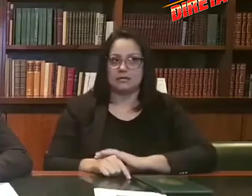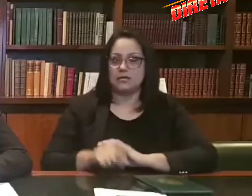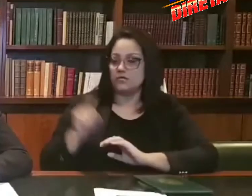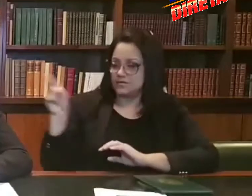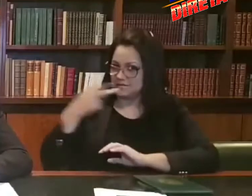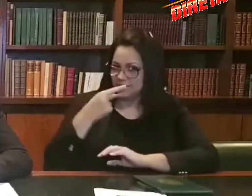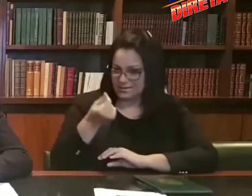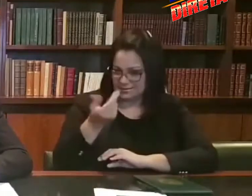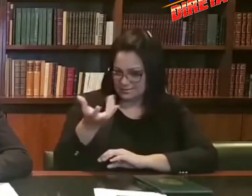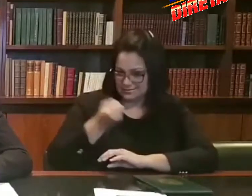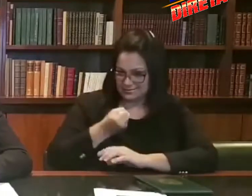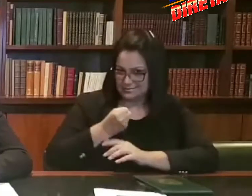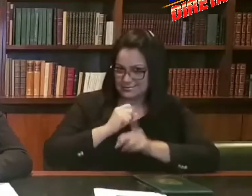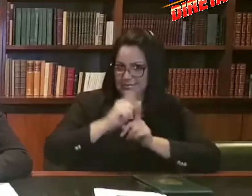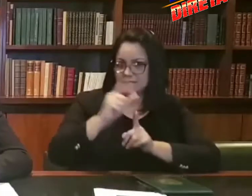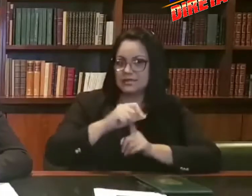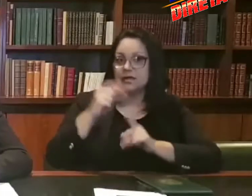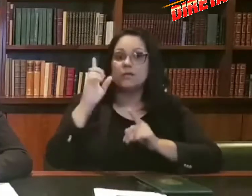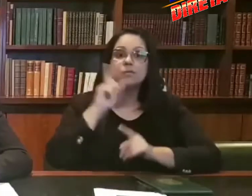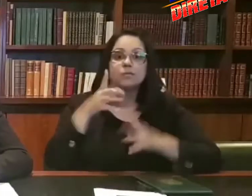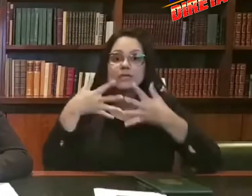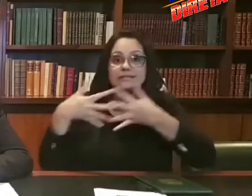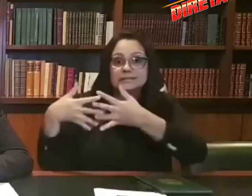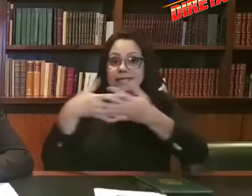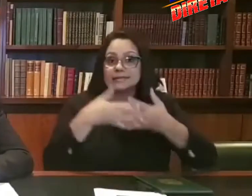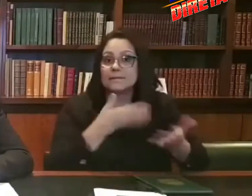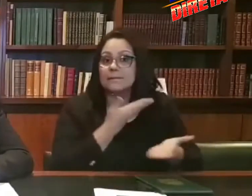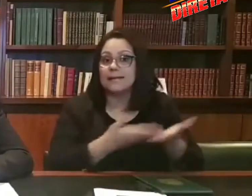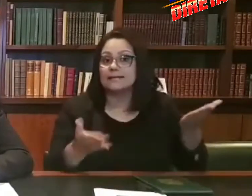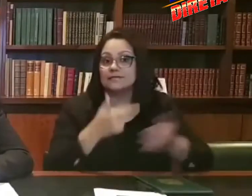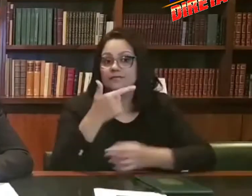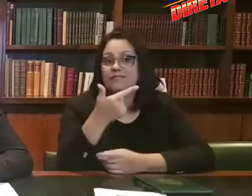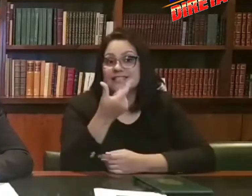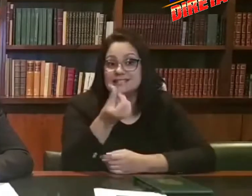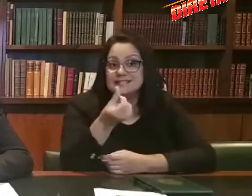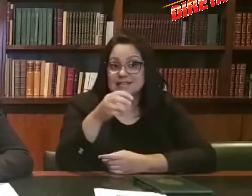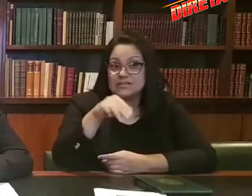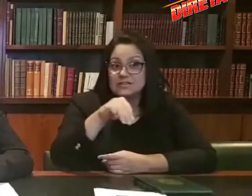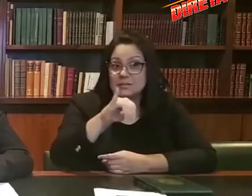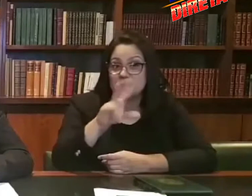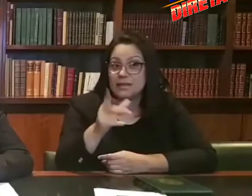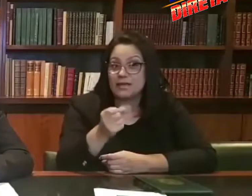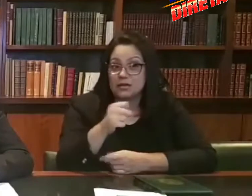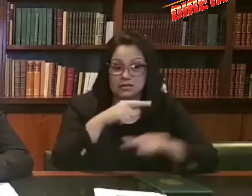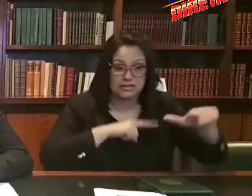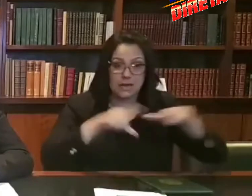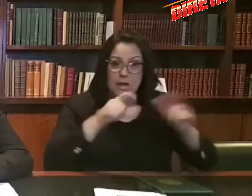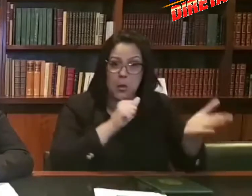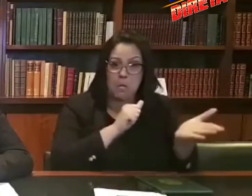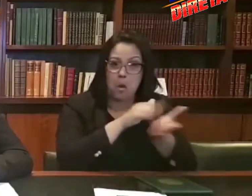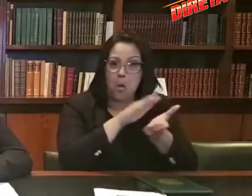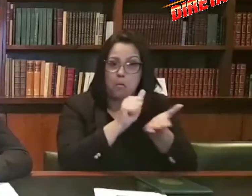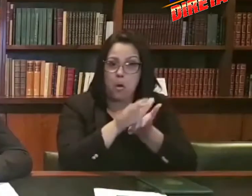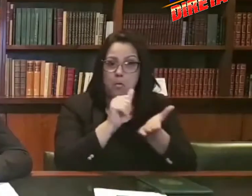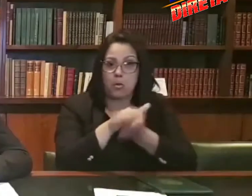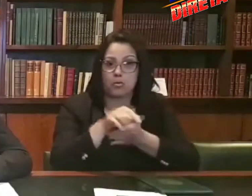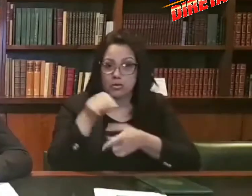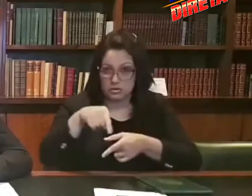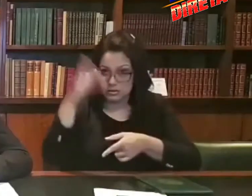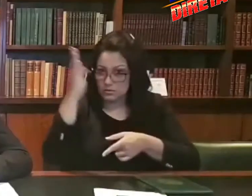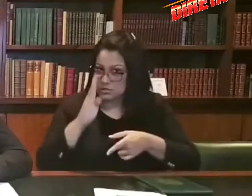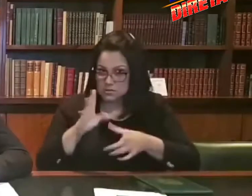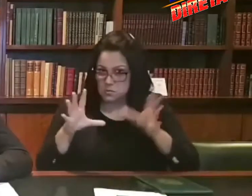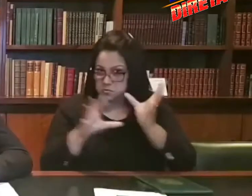emergencial, os Estados Unidos perdeu 26 milhões de empregos, Estados Unidos. Nós aqui não temos o número